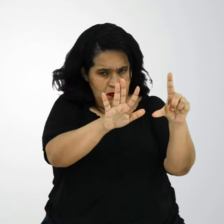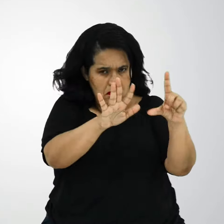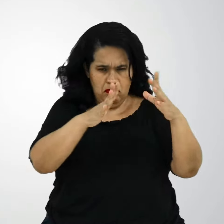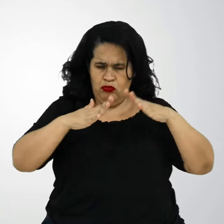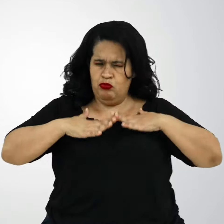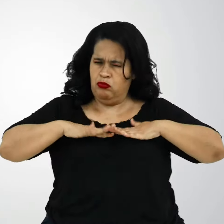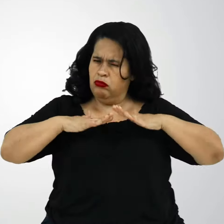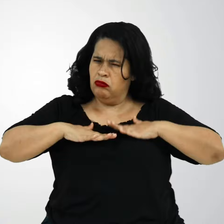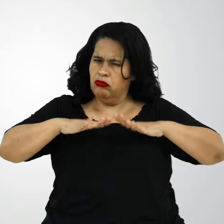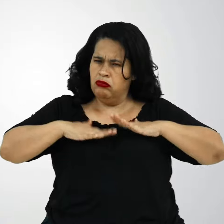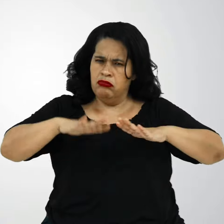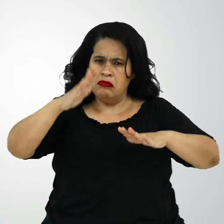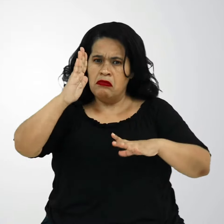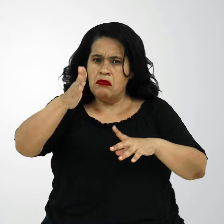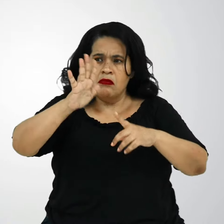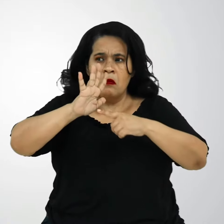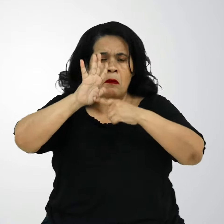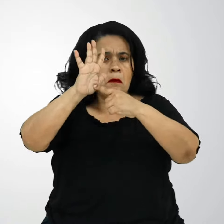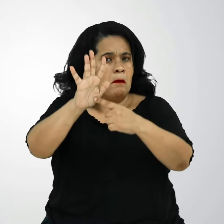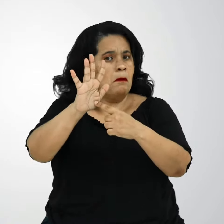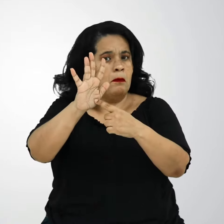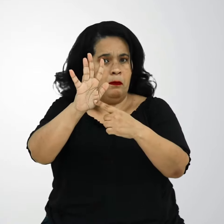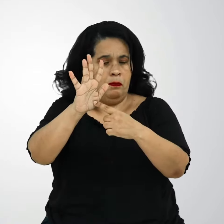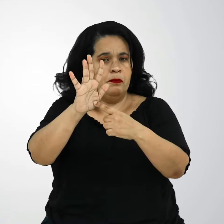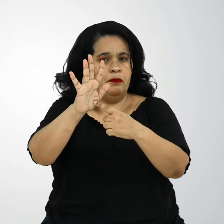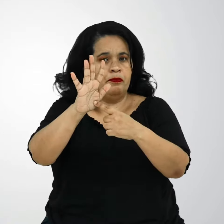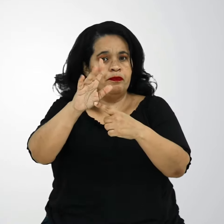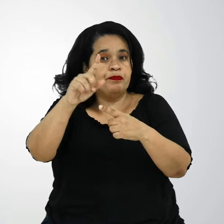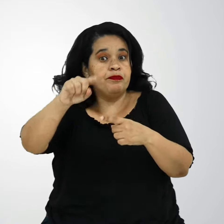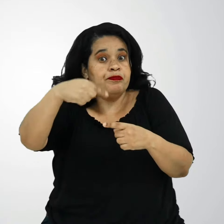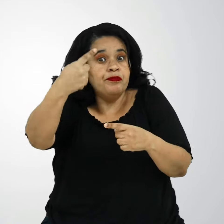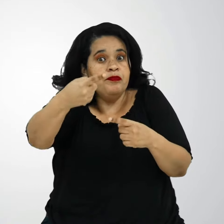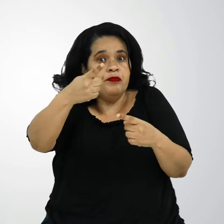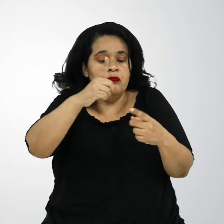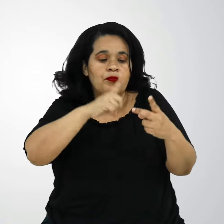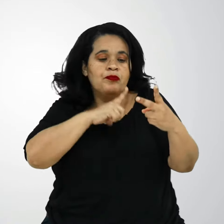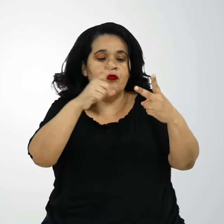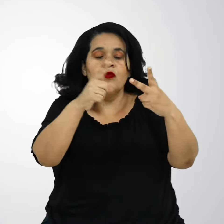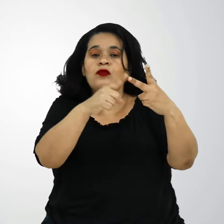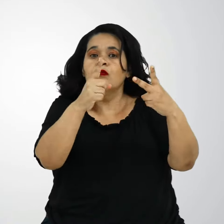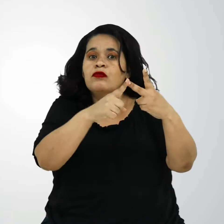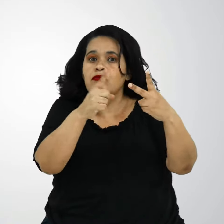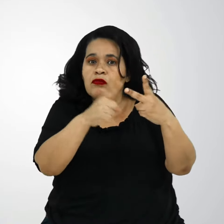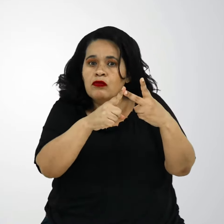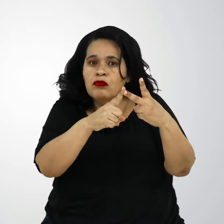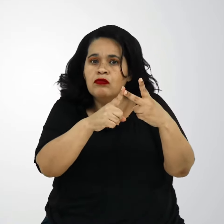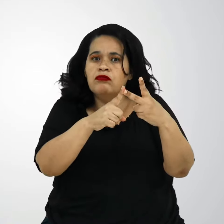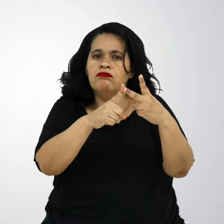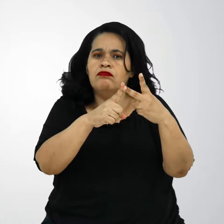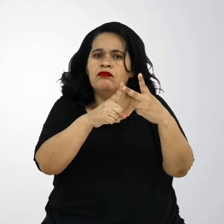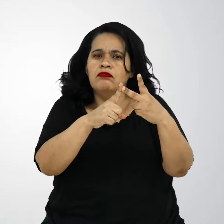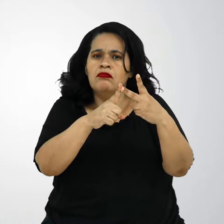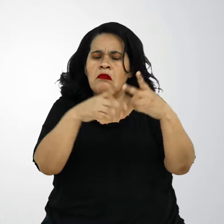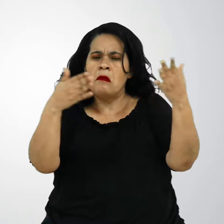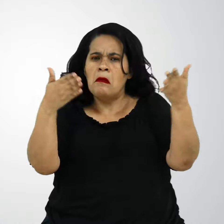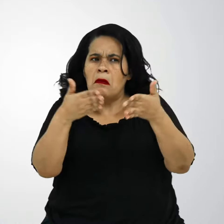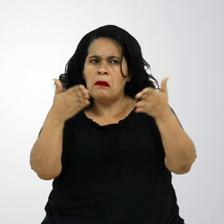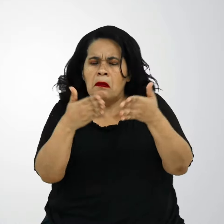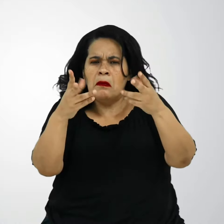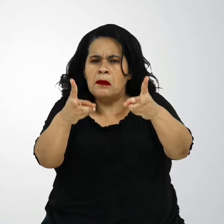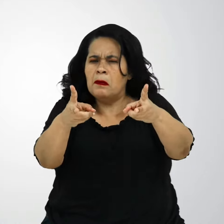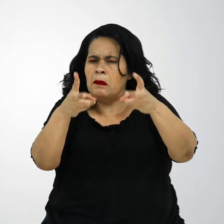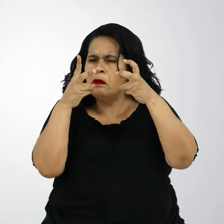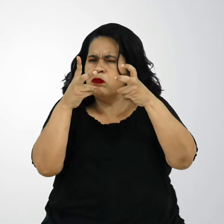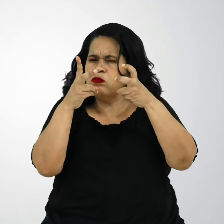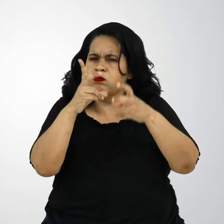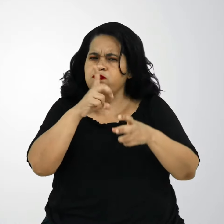está descrito pelo profeta, e a segunda, você vai ter um caminhar. Na segunda semana, você tem a